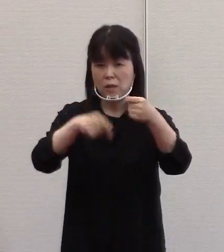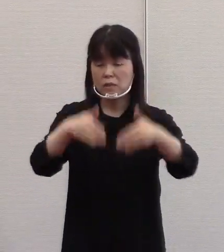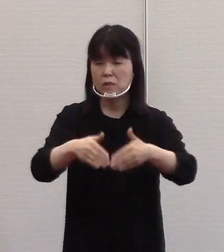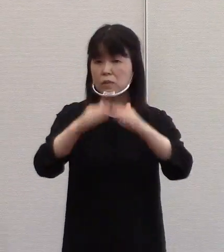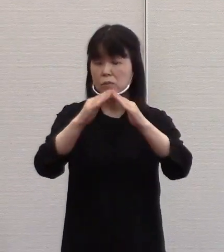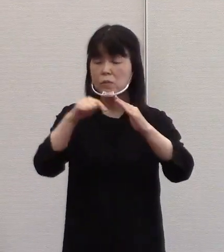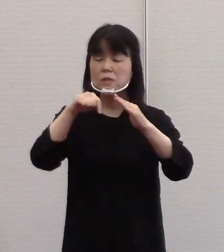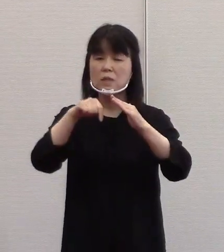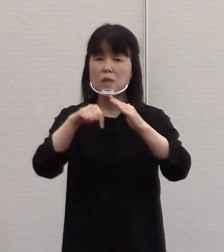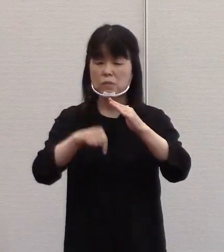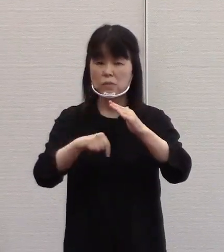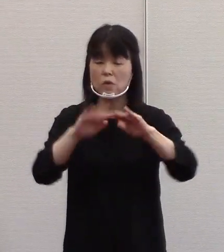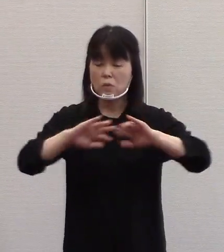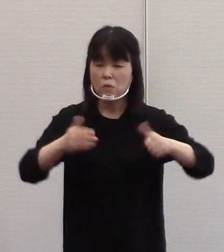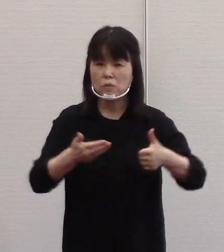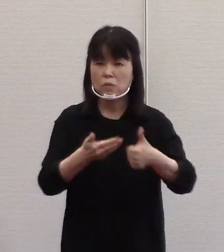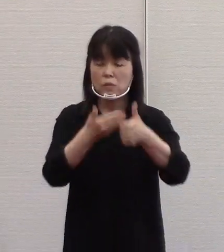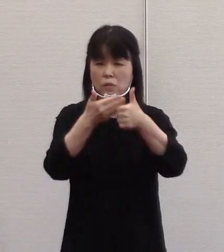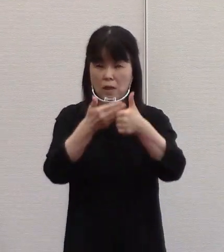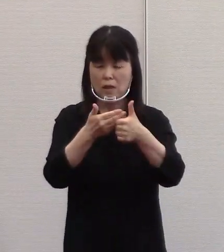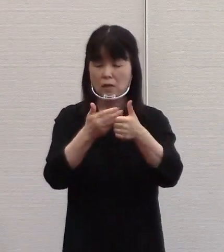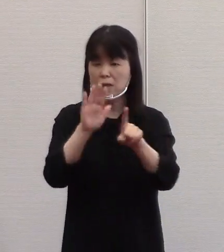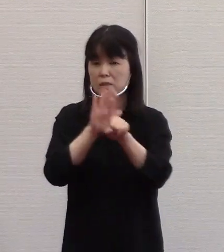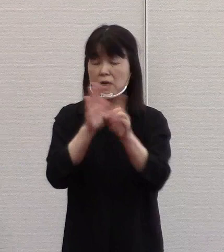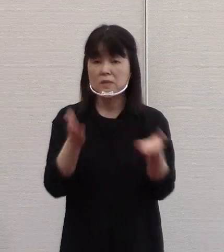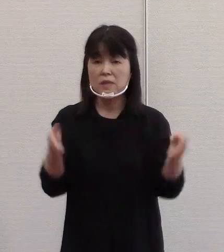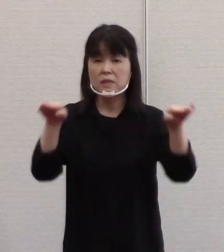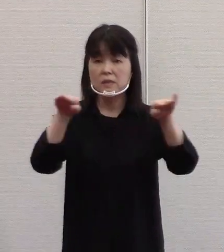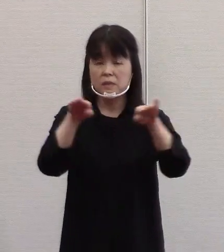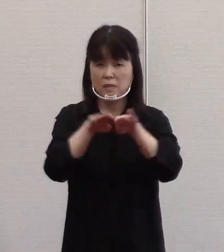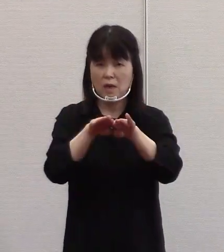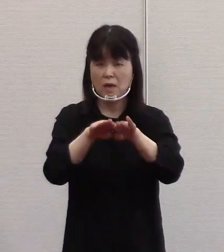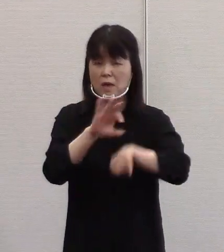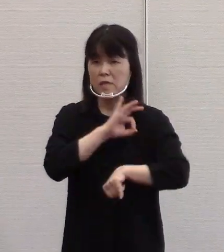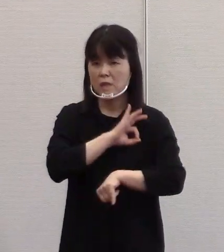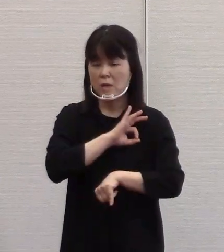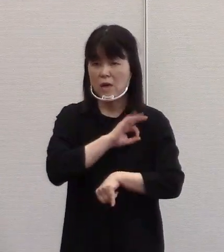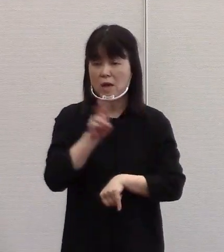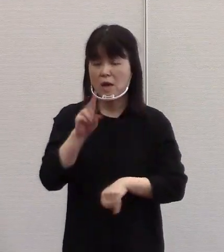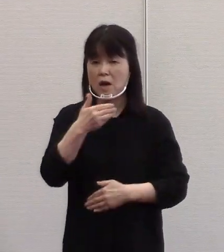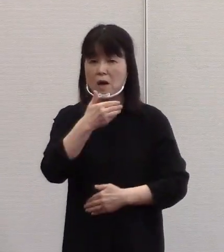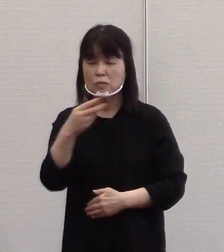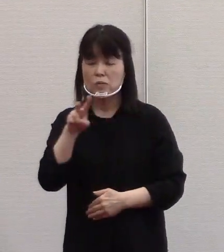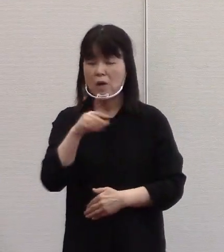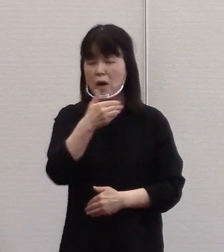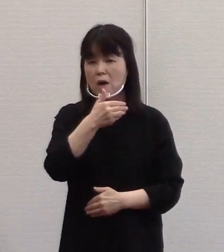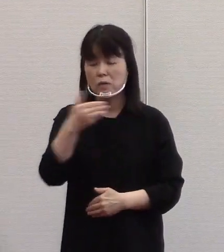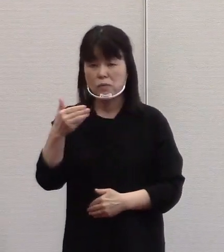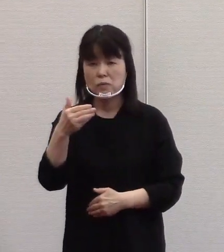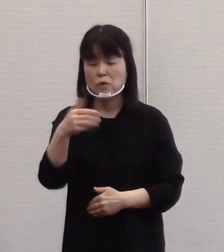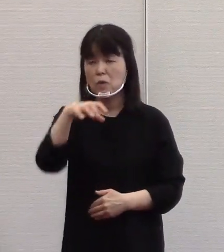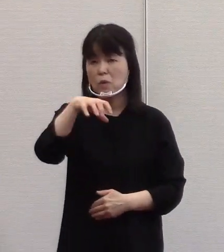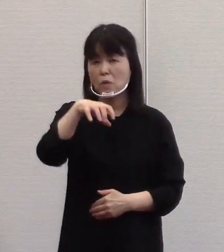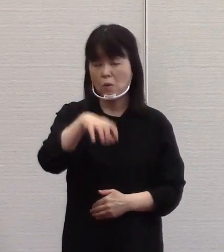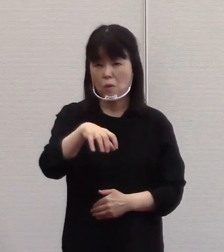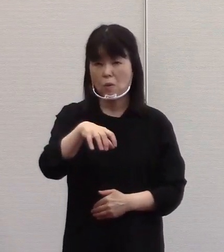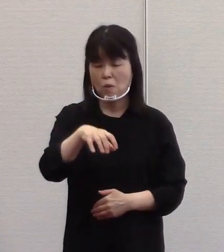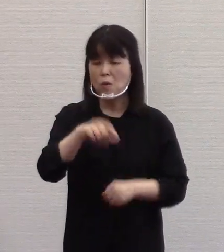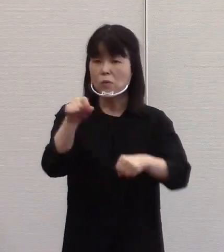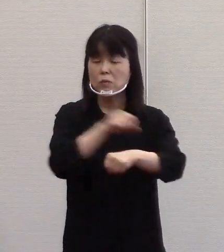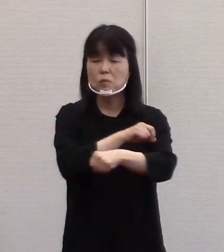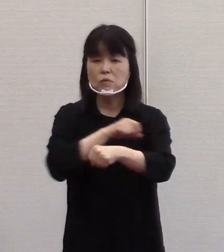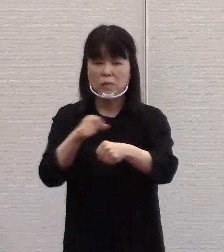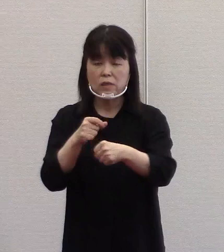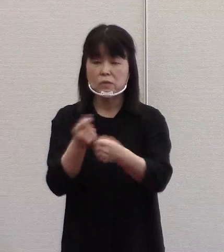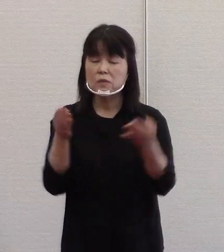ております子育て支援センターハグハグ、それを臨時